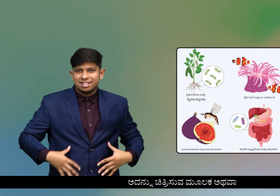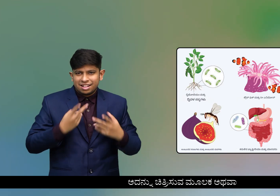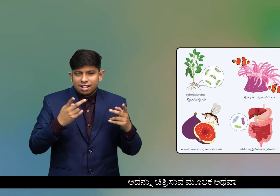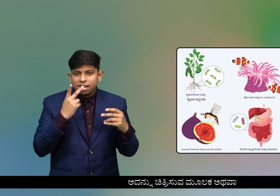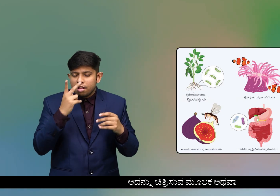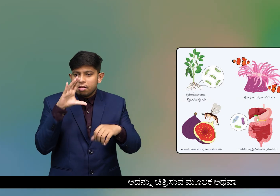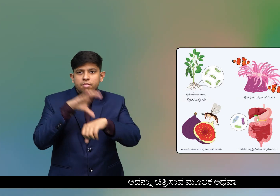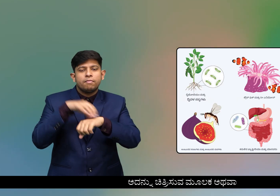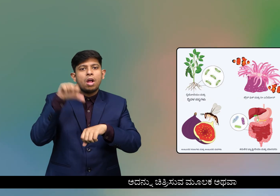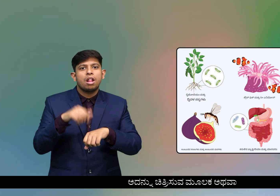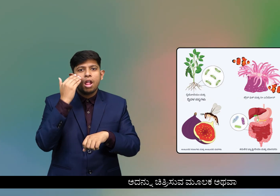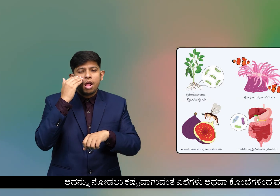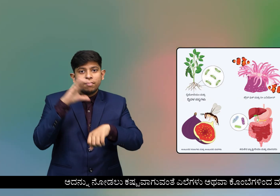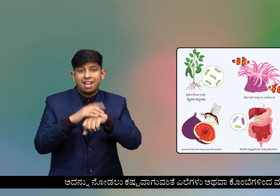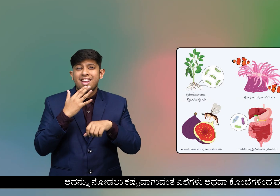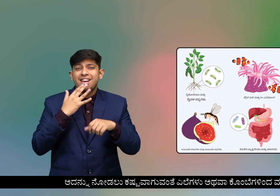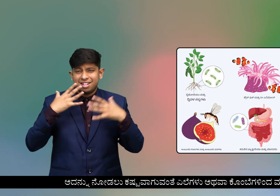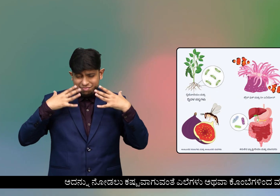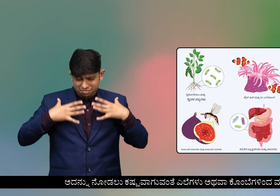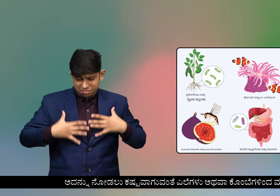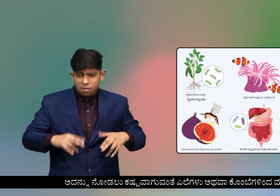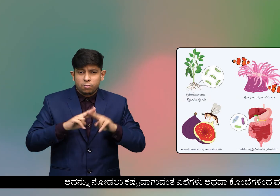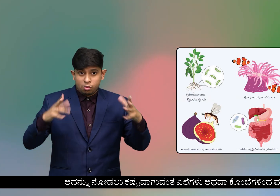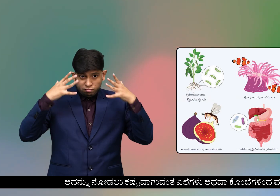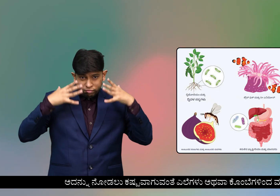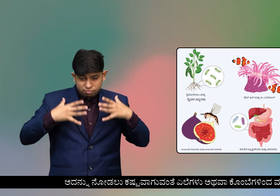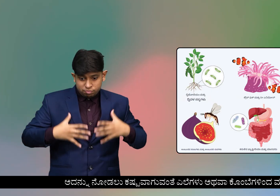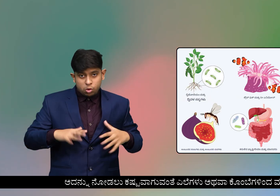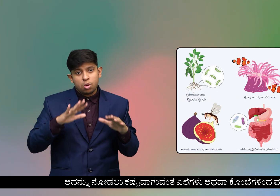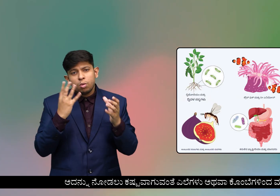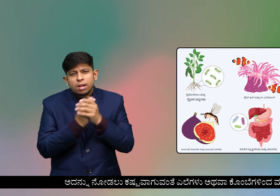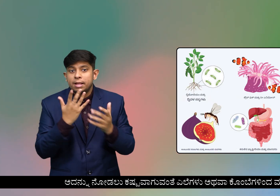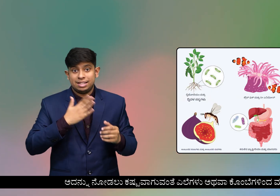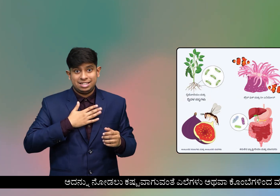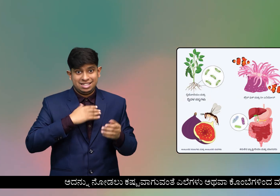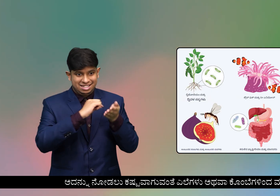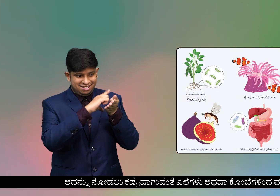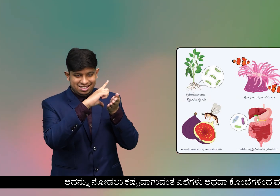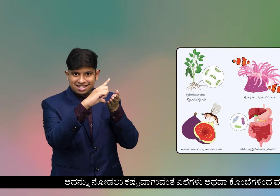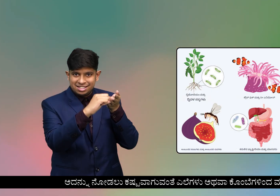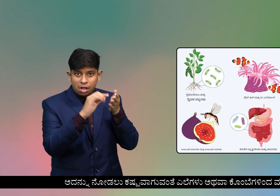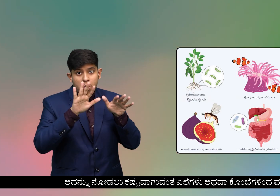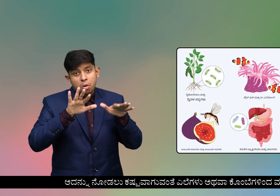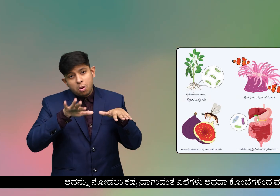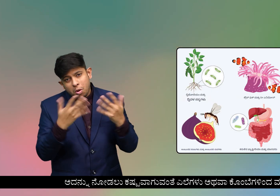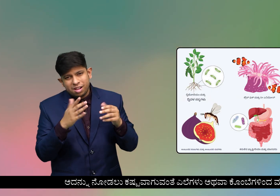ಅದನ್ನ ಚಿತ್ರಿಸುವ ಮೂಲಕ ಅಥವಾ ಅದನ್ನ ನೋಡಲು ಕಷ್ಟವಾಗುವಂತೆ ಎಲೆಗಳು ಅಥವಾ ಕೊಂಬೆಗಳಿಂದ ಮುಚ್ಚಿ.